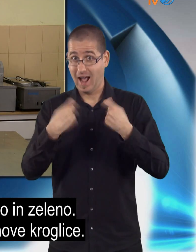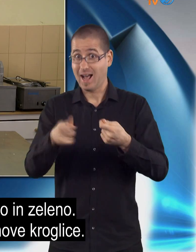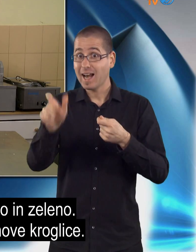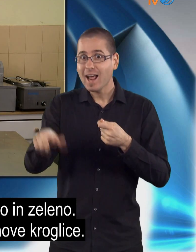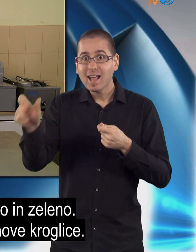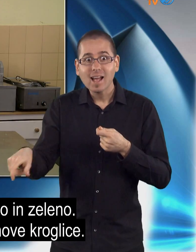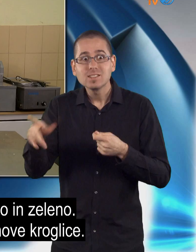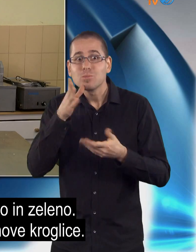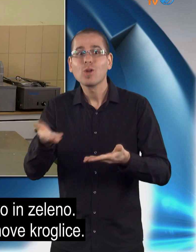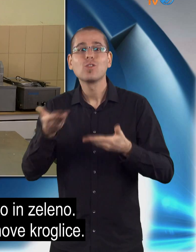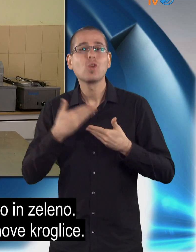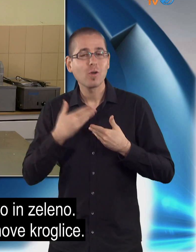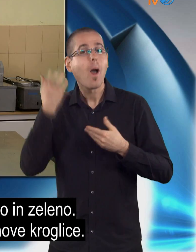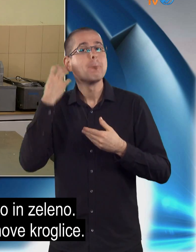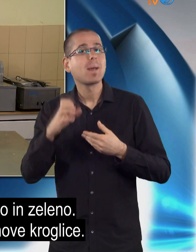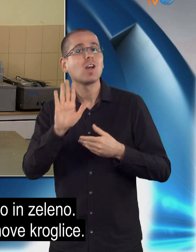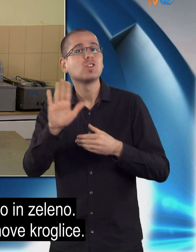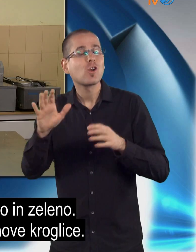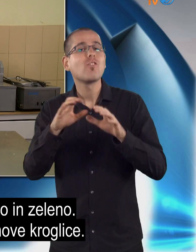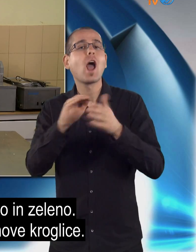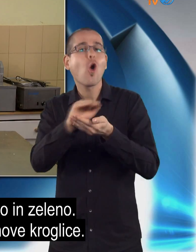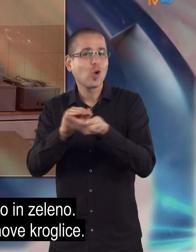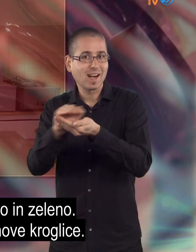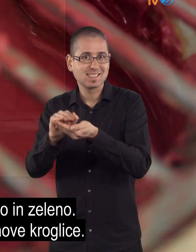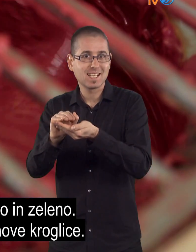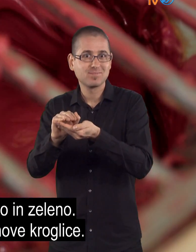Nagrajenci dobijo Prešernove kroglice.